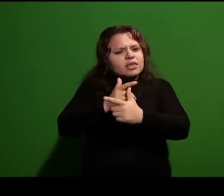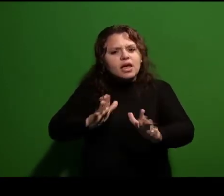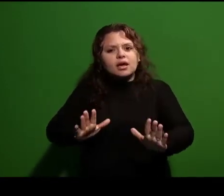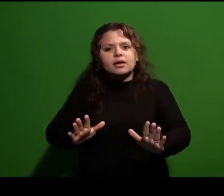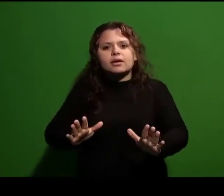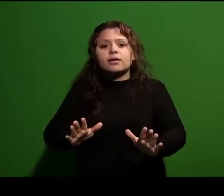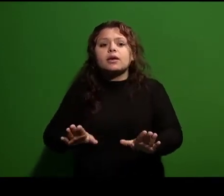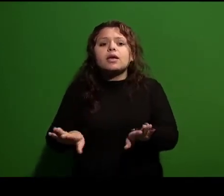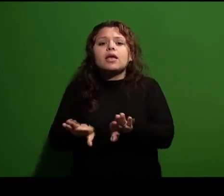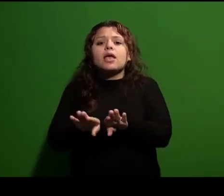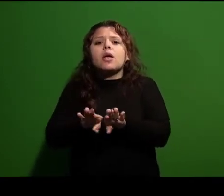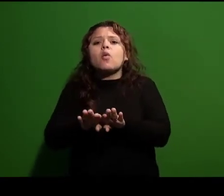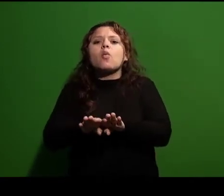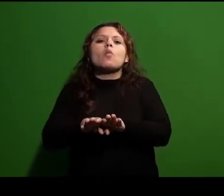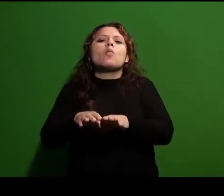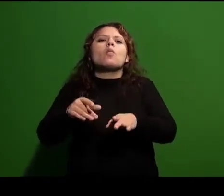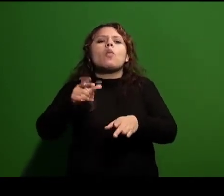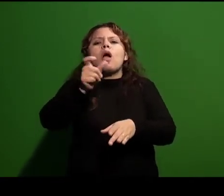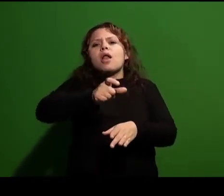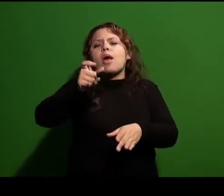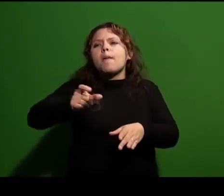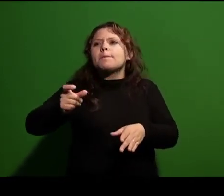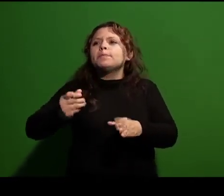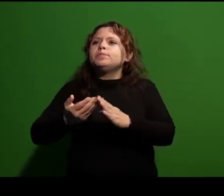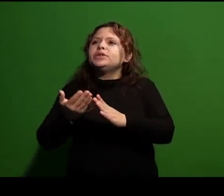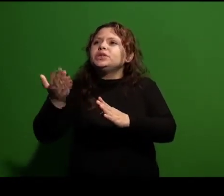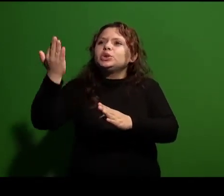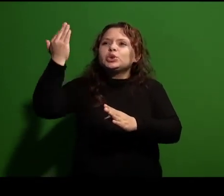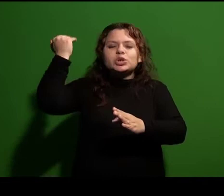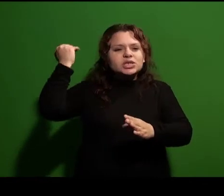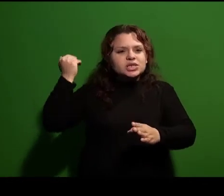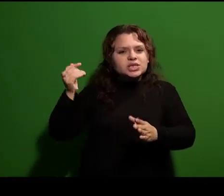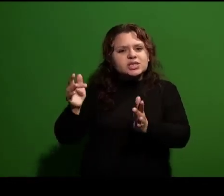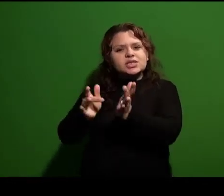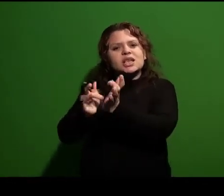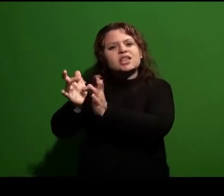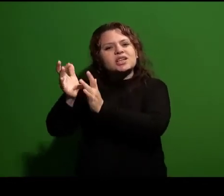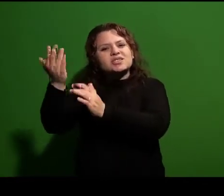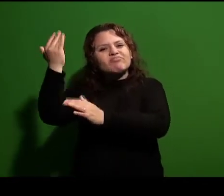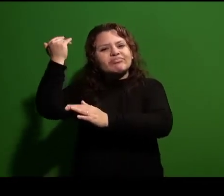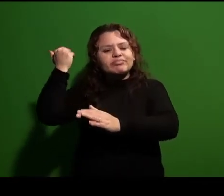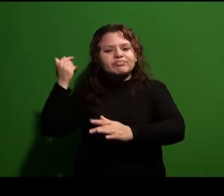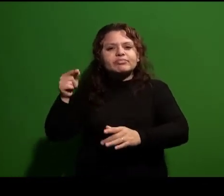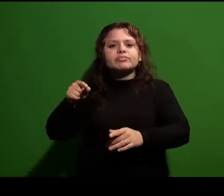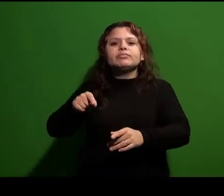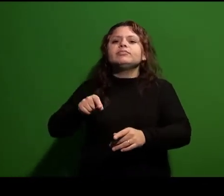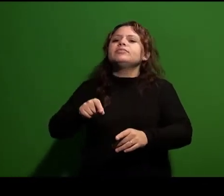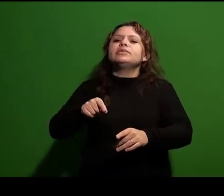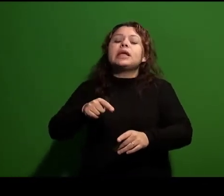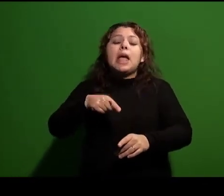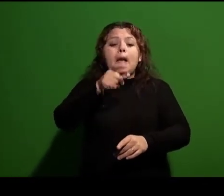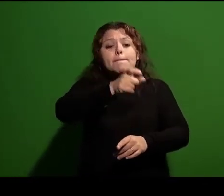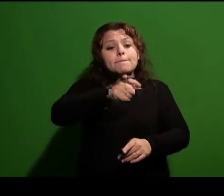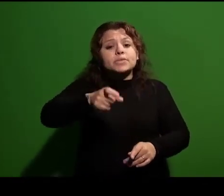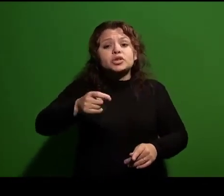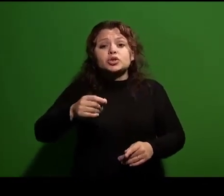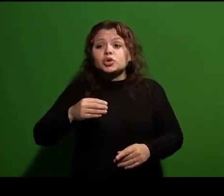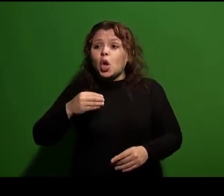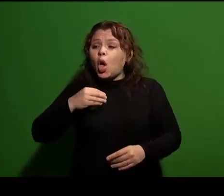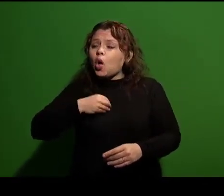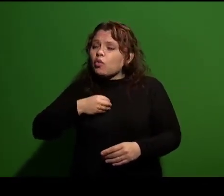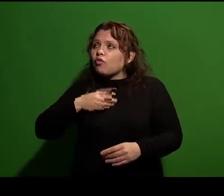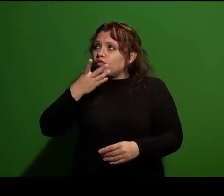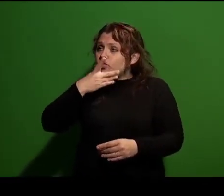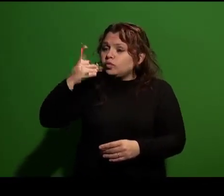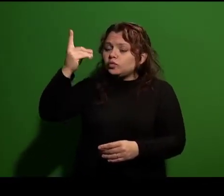los líderes religiosos de los días de Jesús estaban ciegos a su propia pobreza espiritual. Eran miembros que